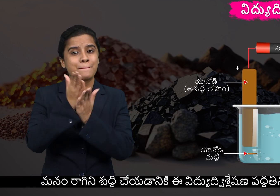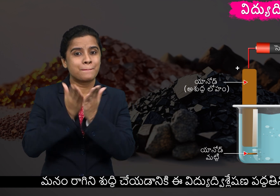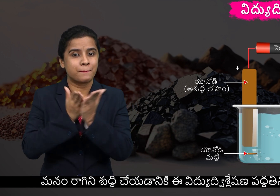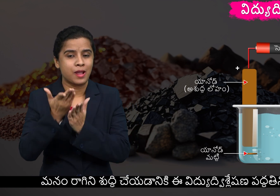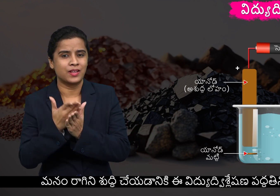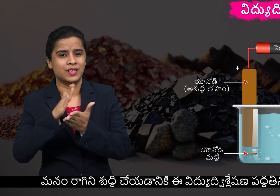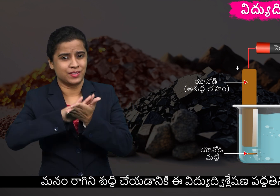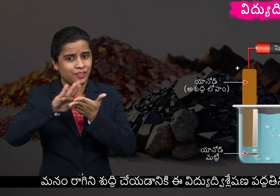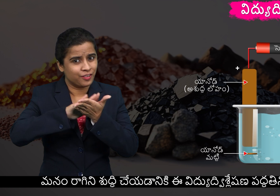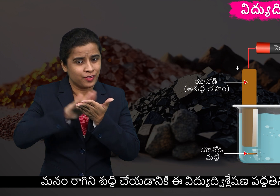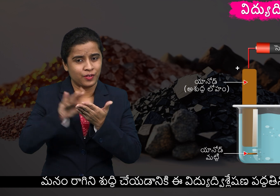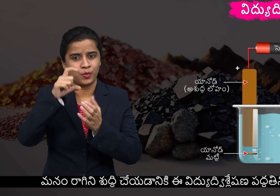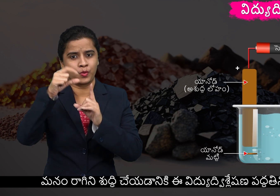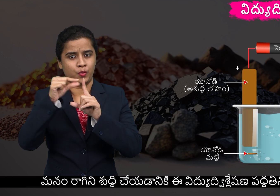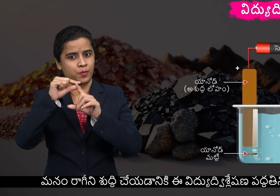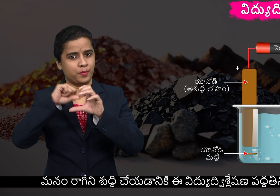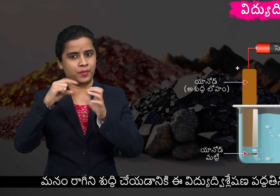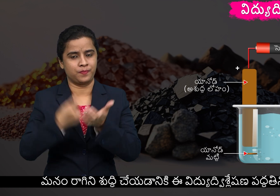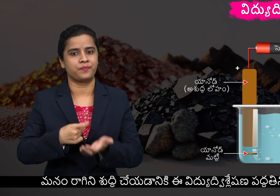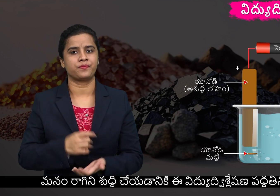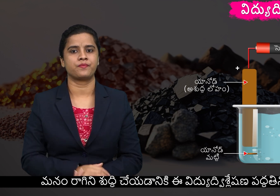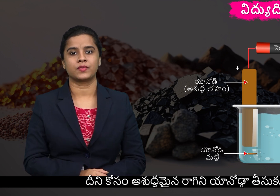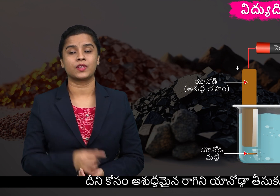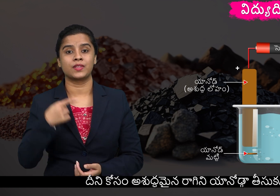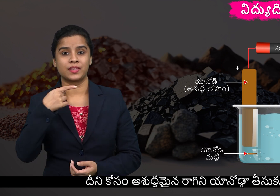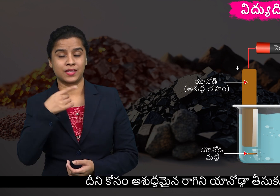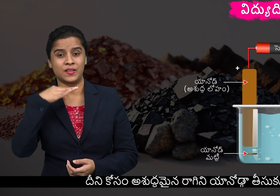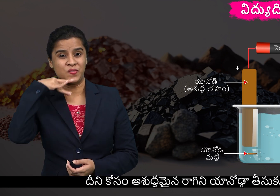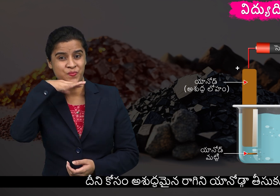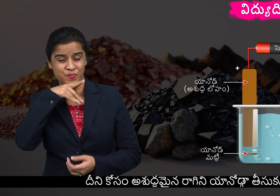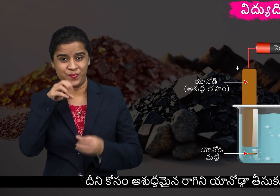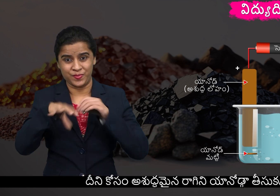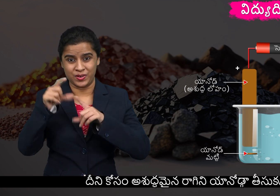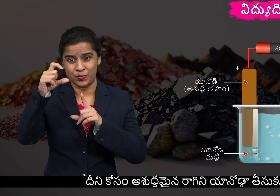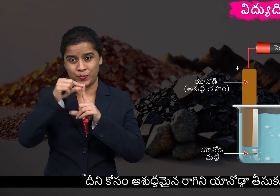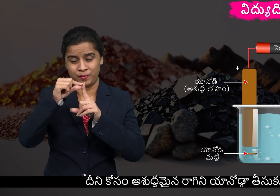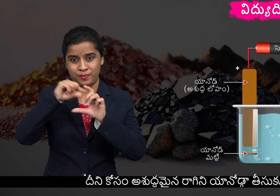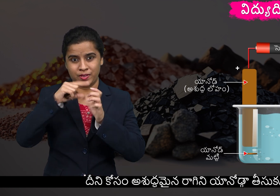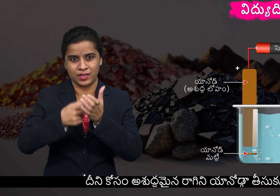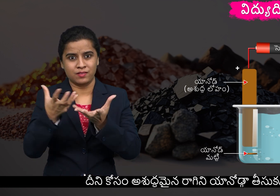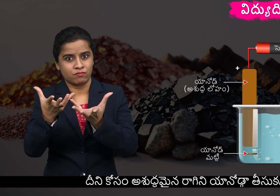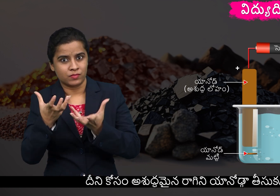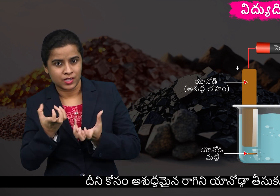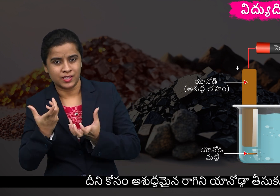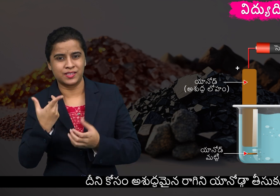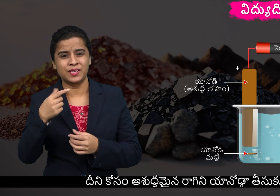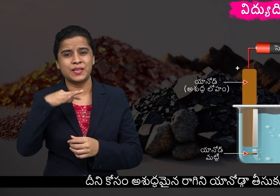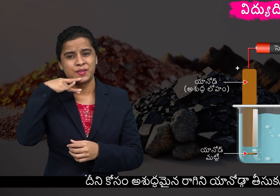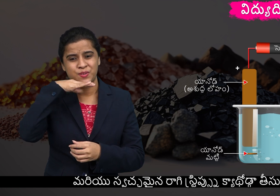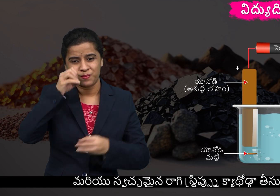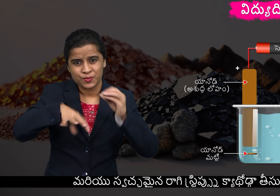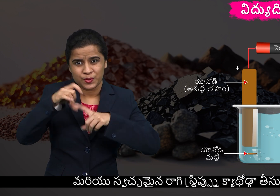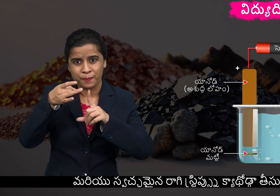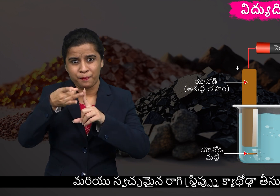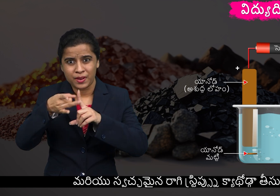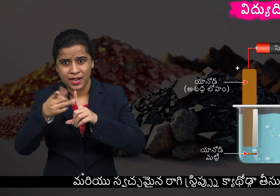ఈ విద్యుద్విశ్లేషణ పద్ధతిని ఉపయోగిస్తాము. దీనికోసం అశుద్ధమైన రాగిని యానోడ్గా